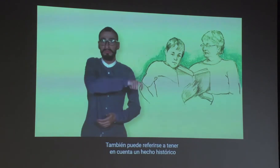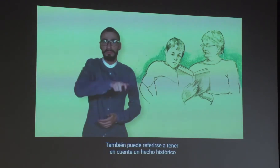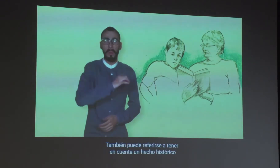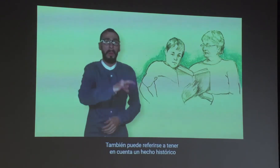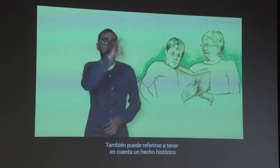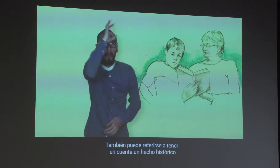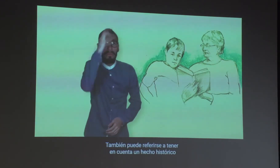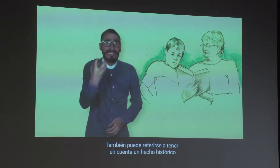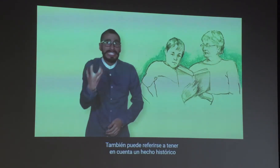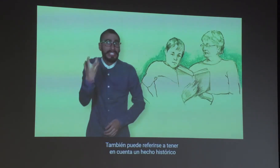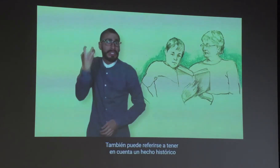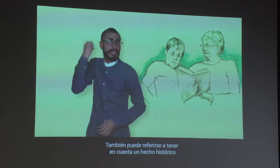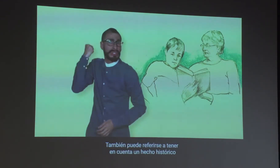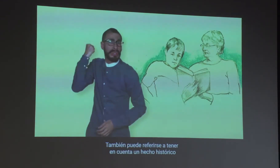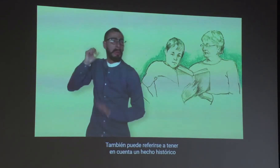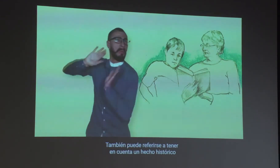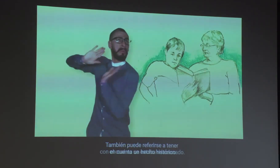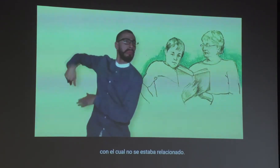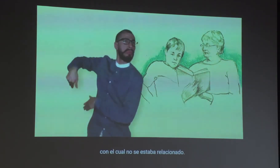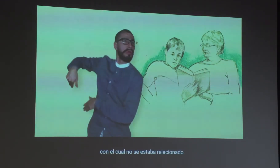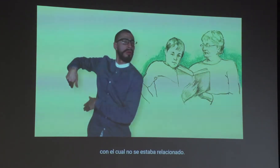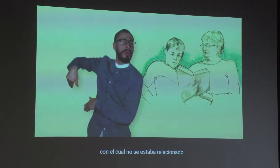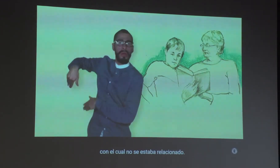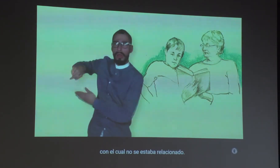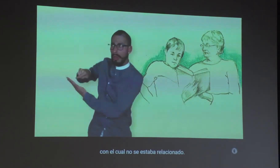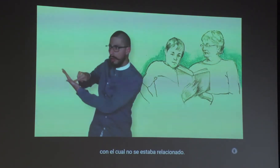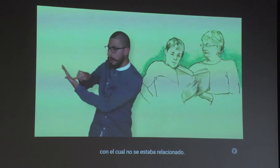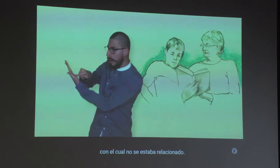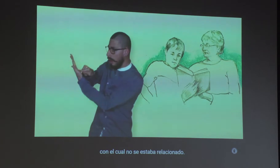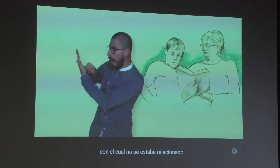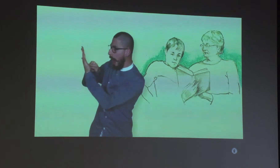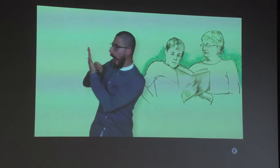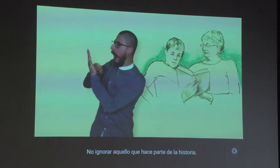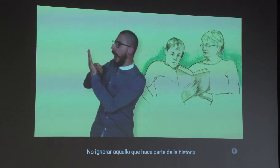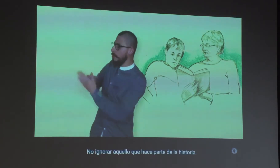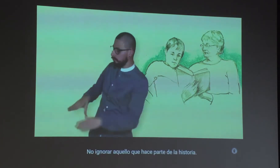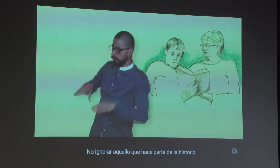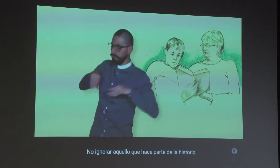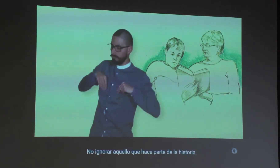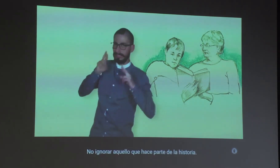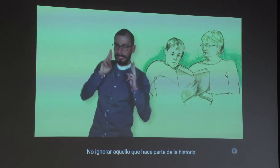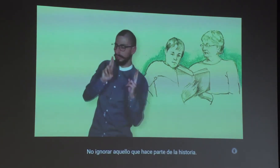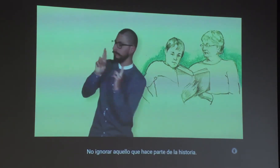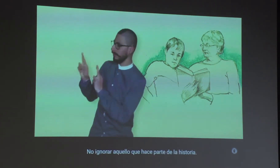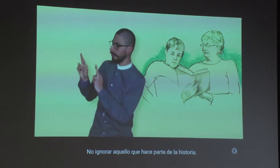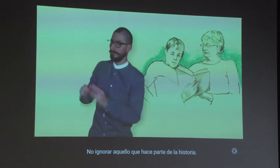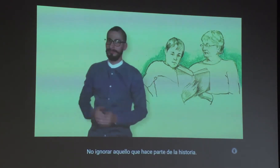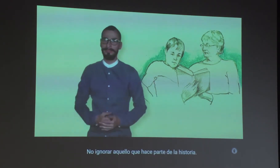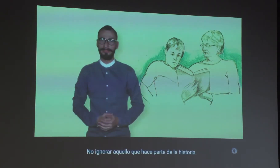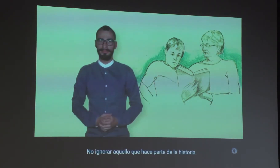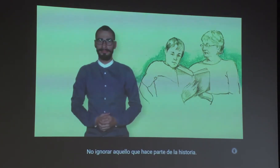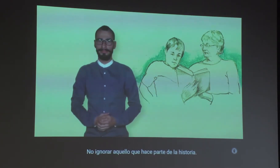También puede referirse a tener en cuenta un hecho histórico con el cual no se estaba relacionado, no ignorar aquello que hace parte